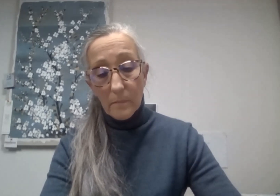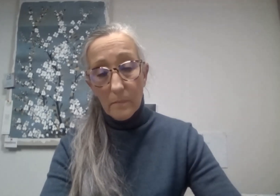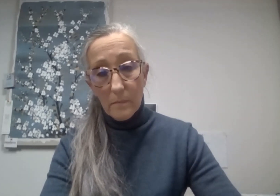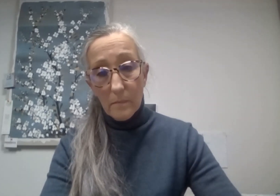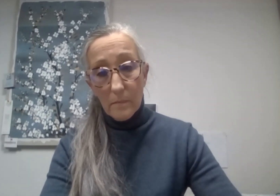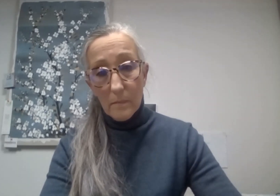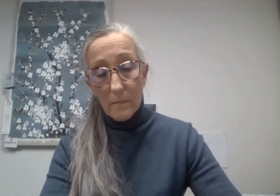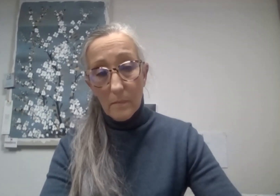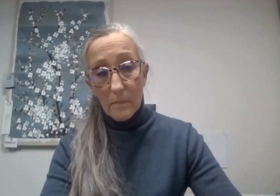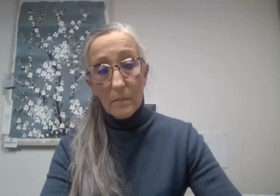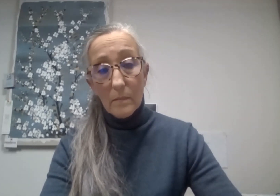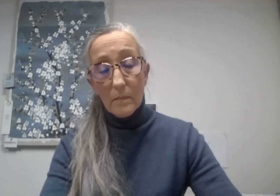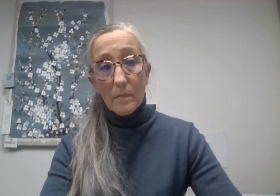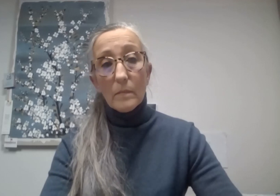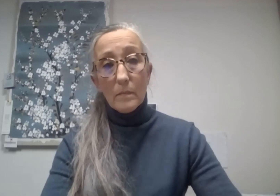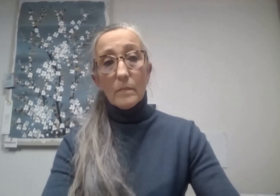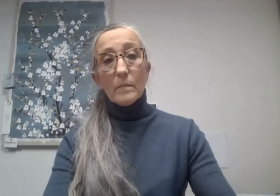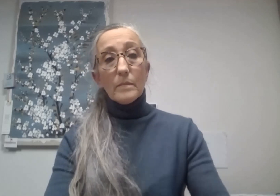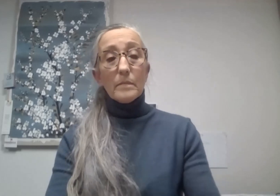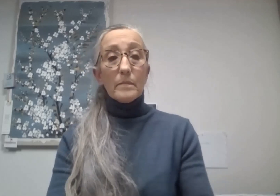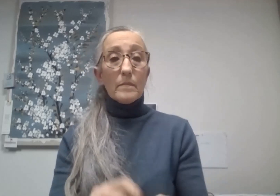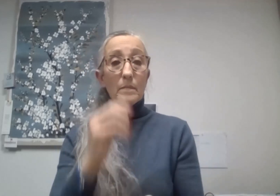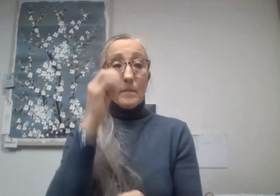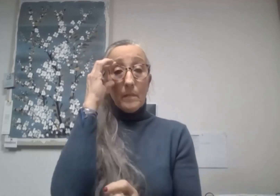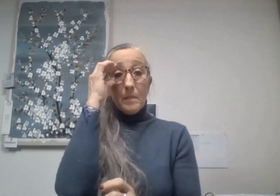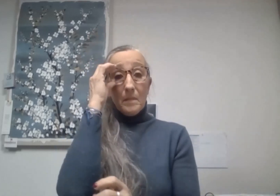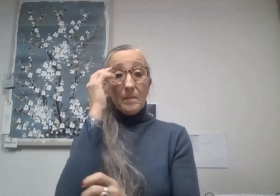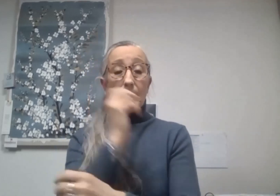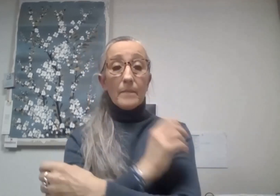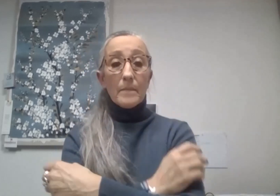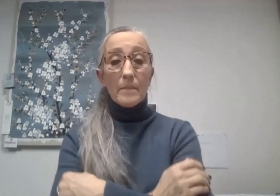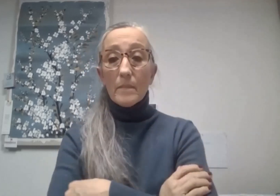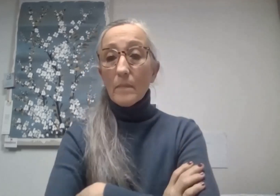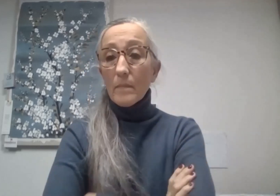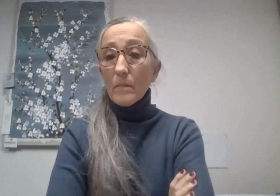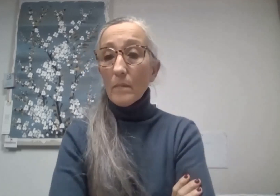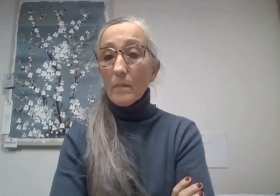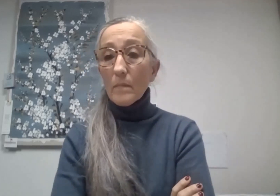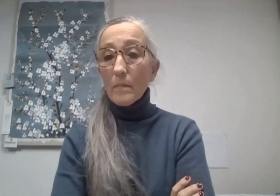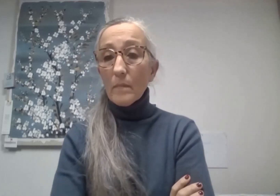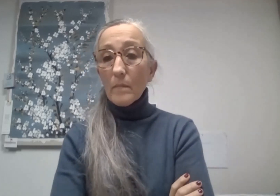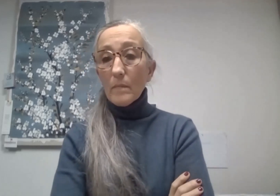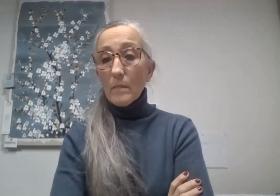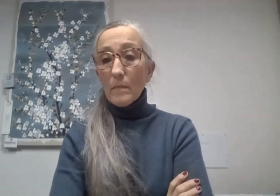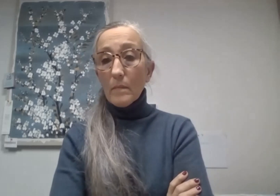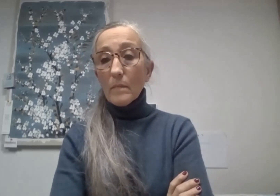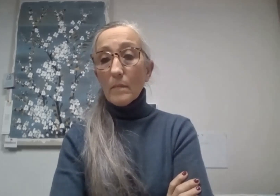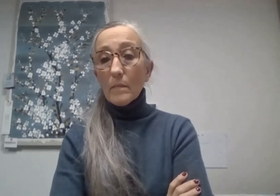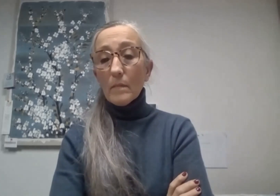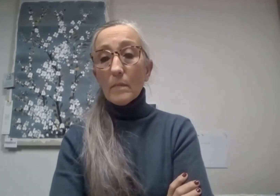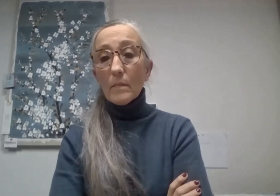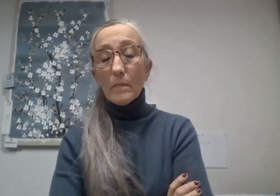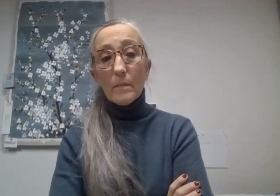vocation, c'est une vocation d'inventaire, pas une vocation pédagogique, d'apprentissage et de mémorisation. Il y a aussi beaucoup de